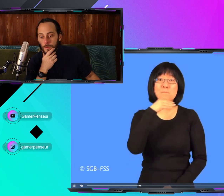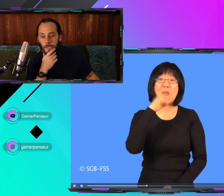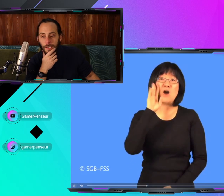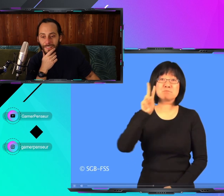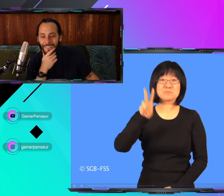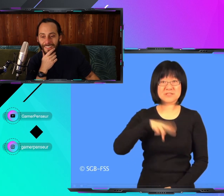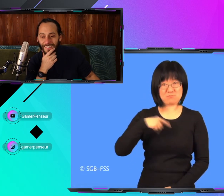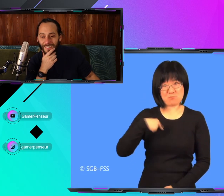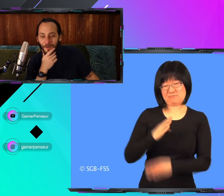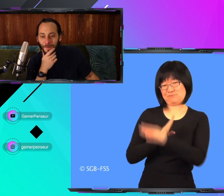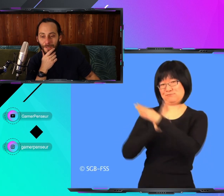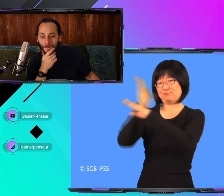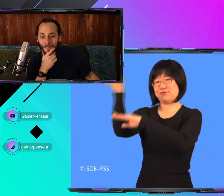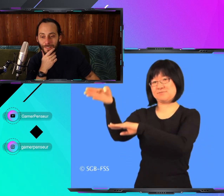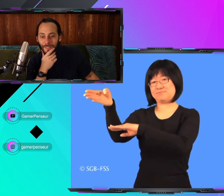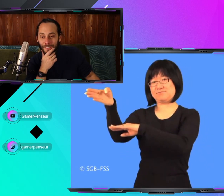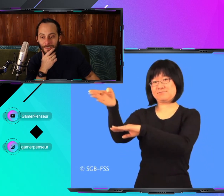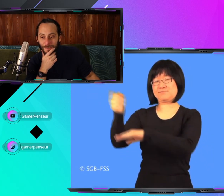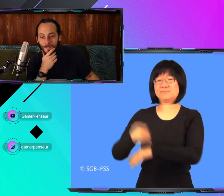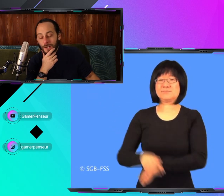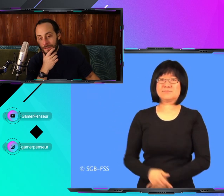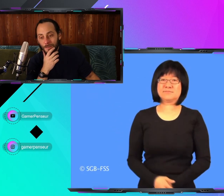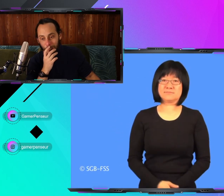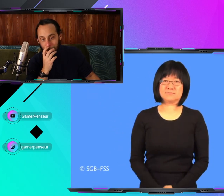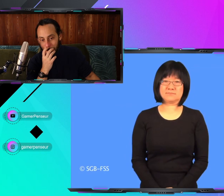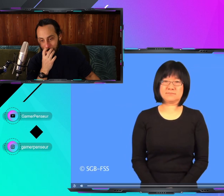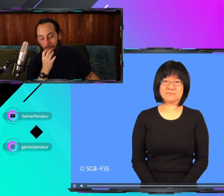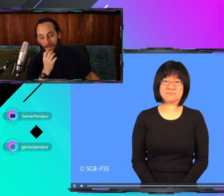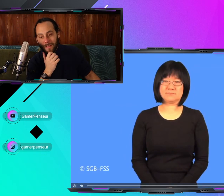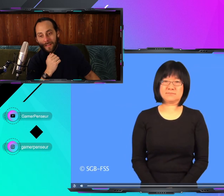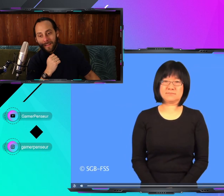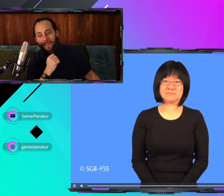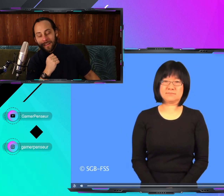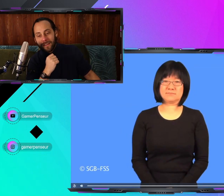Ce week-end, grands-parents pi. Voilà, ok.